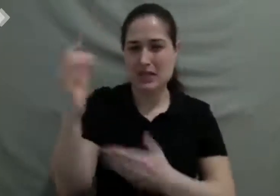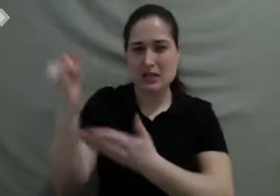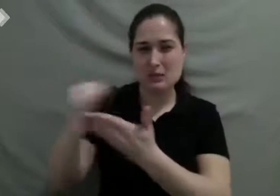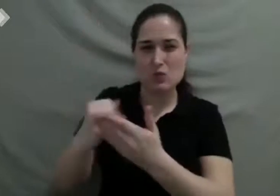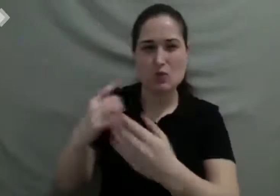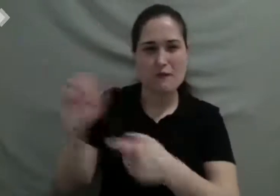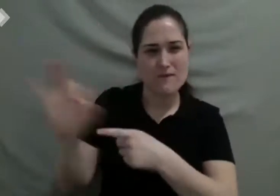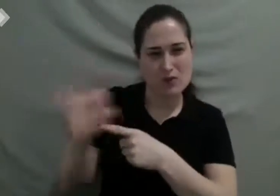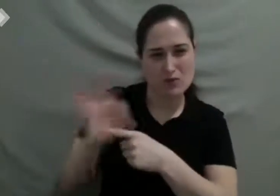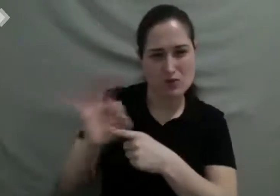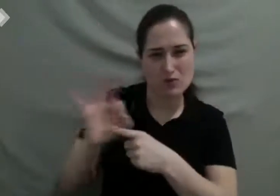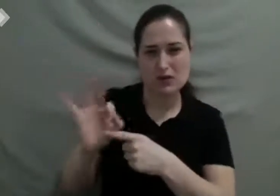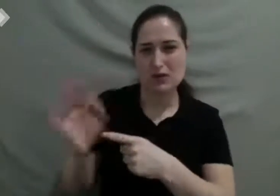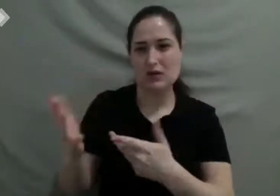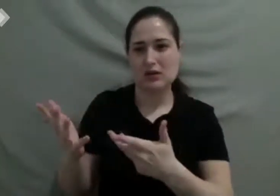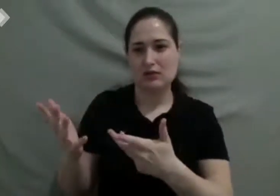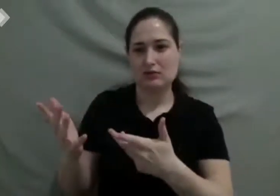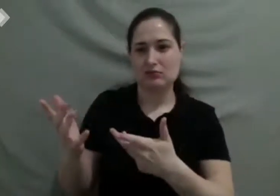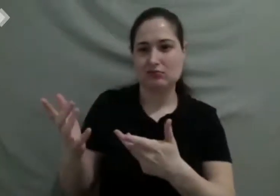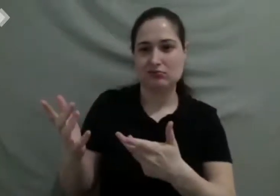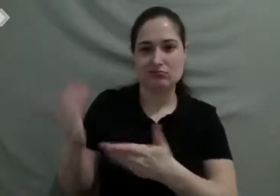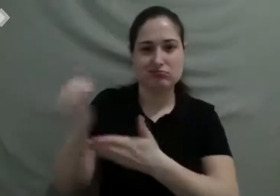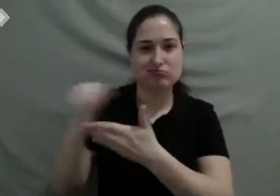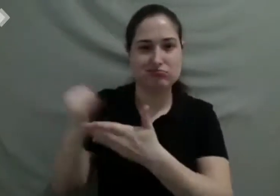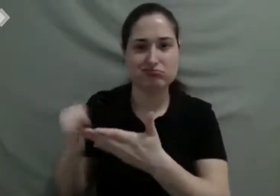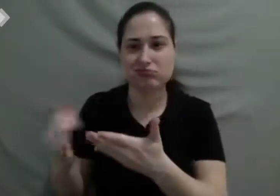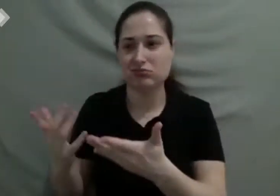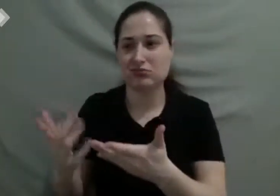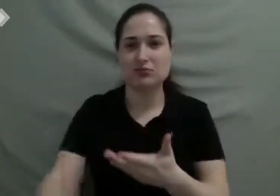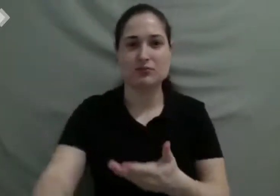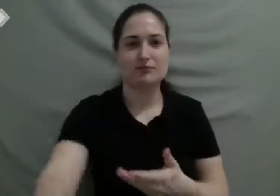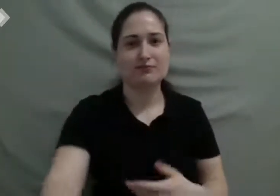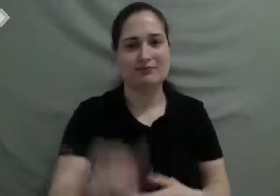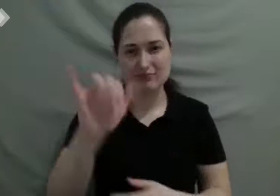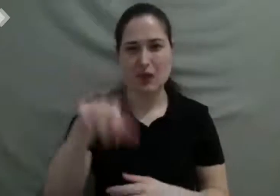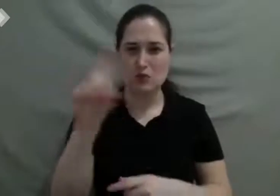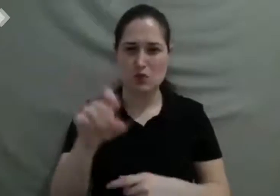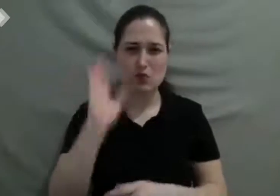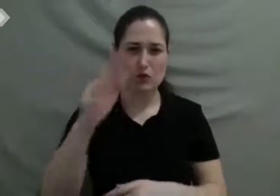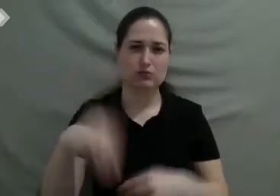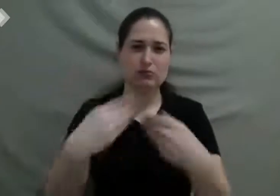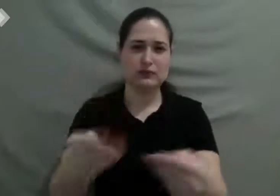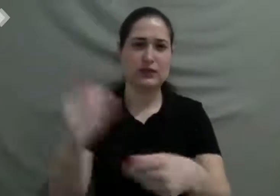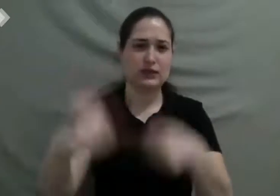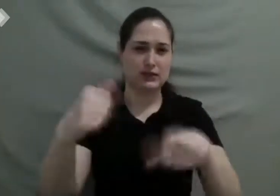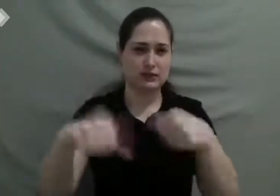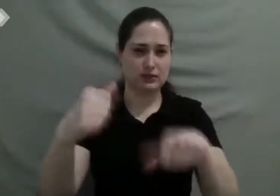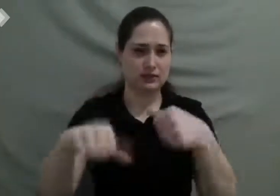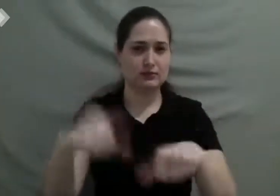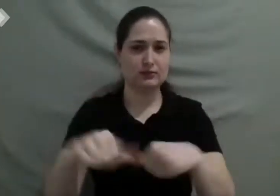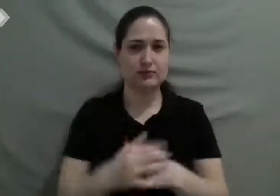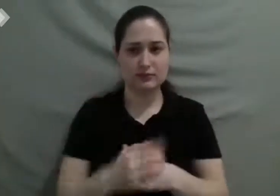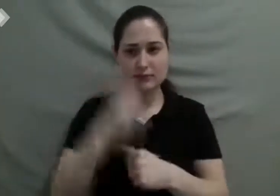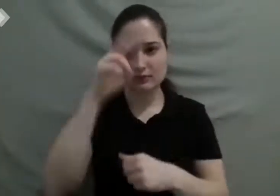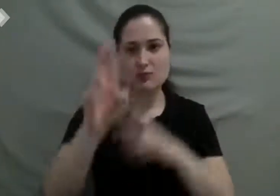que ver una motivación o algo por el estilo. Eso ya, esa pregunta se la voy a dejar a Lisa para que